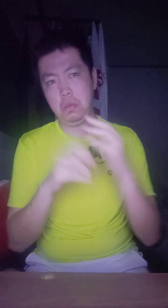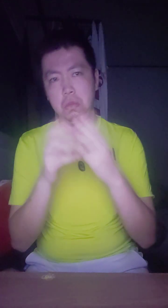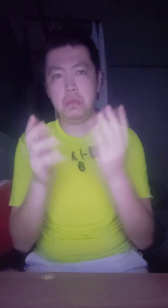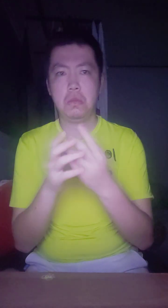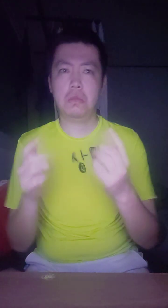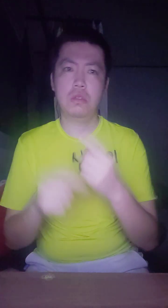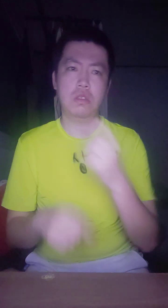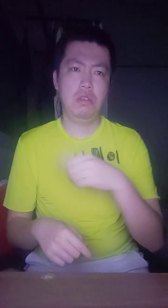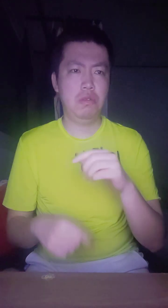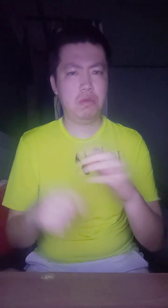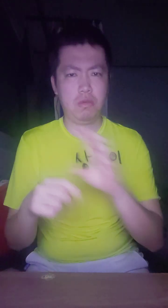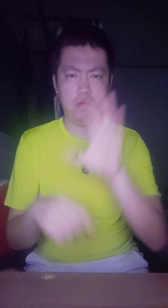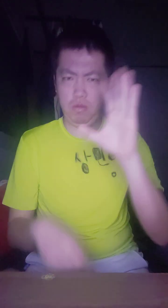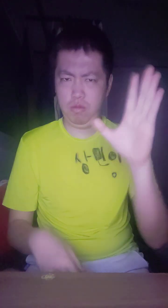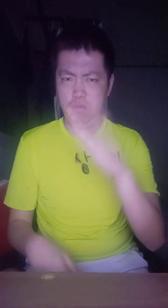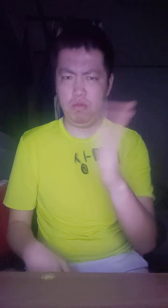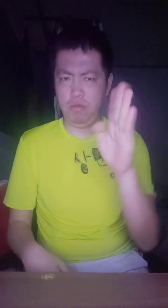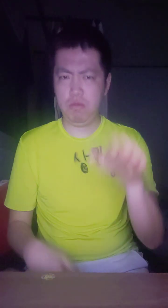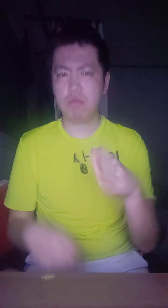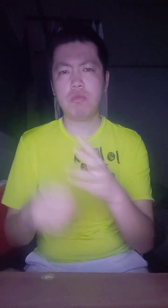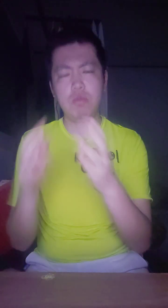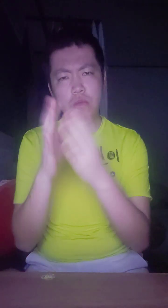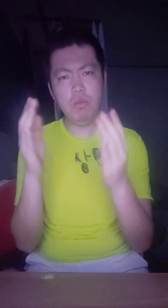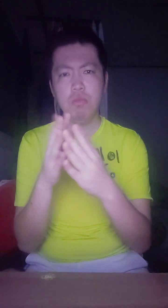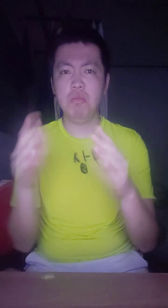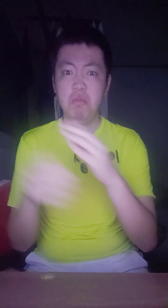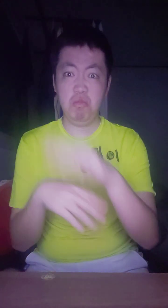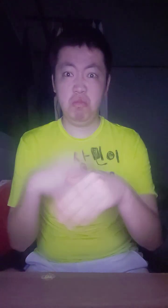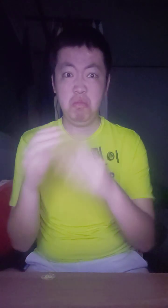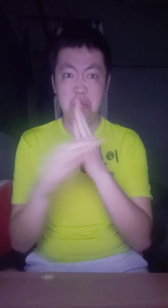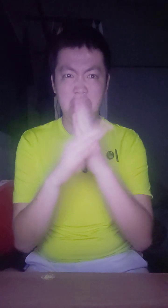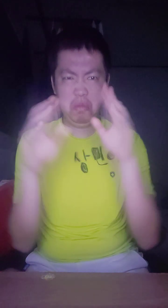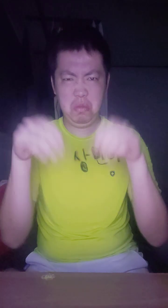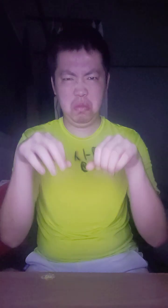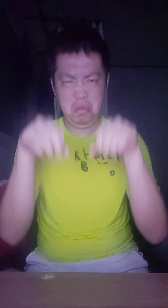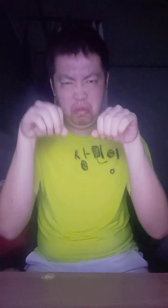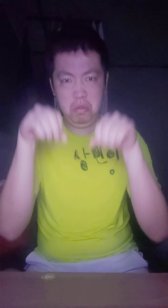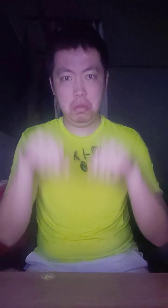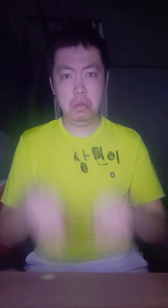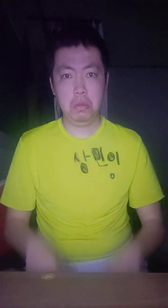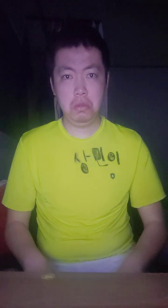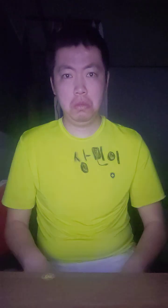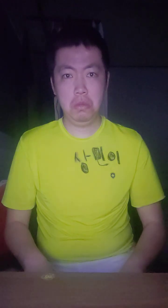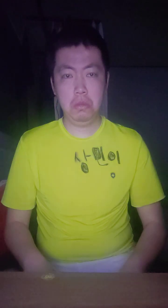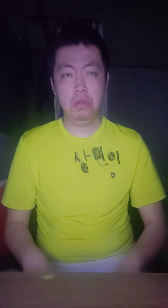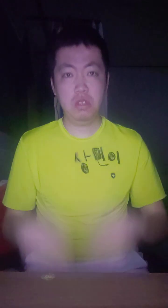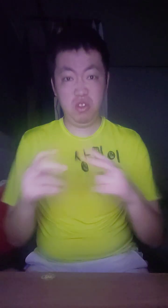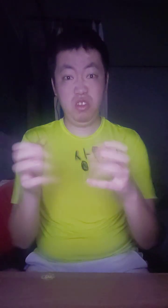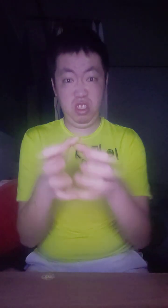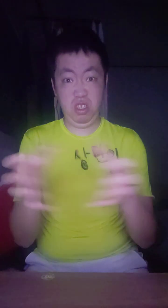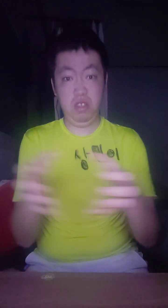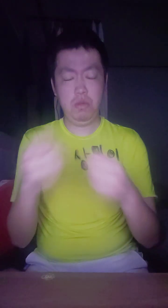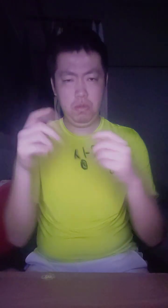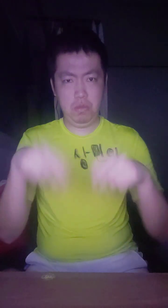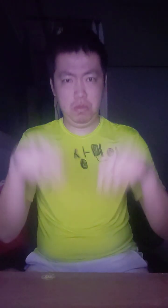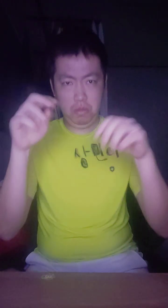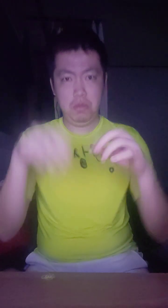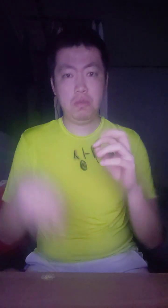없으니까 냉장고도 지금 몇 시간째 지금 계속 지금 꺼지는 상태잖아요. 두 아파트 모두 정전 원인은 자체